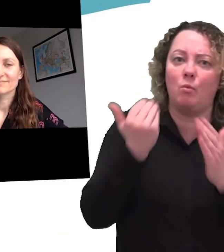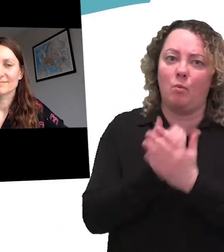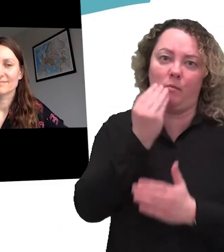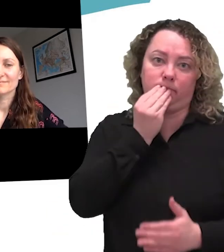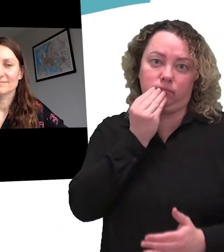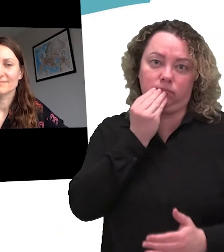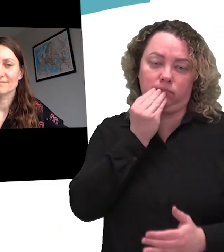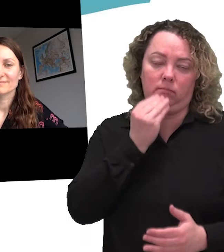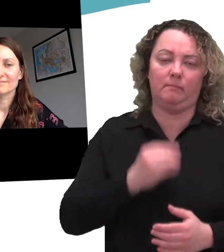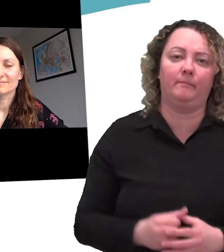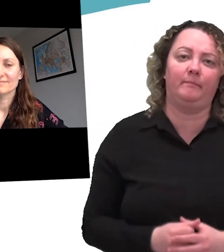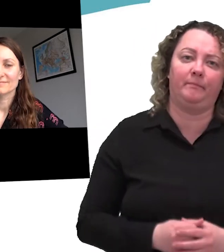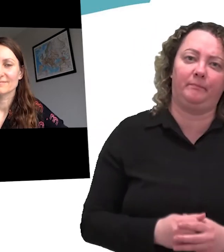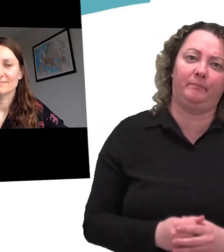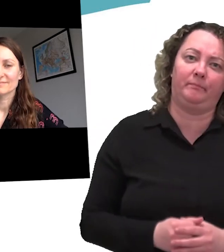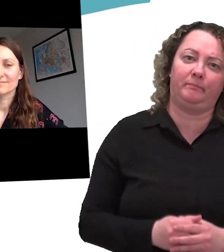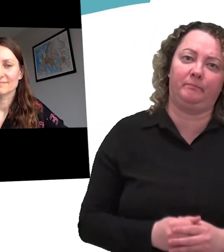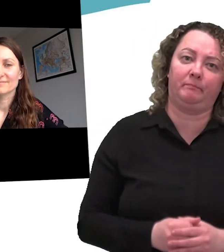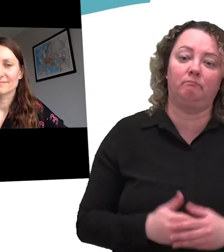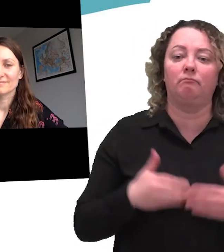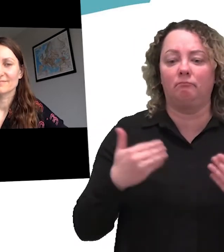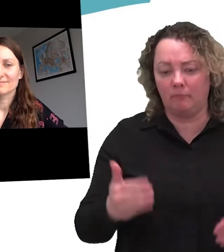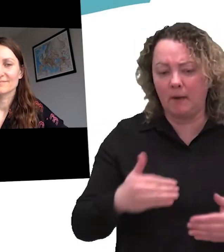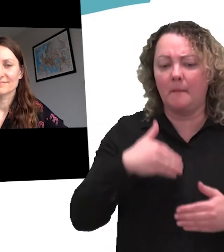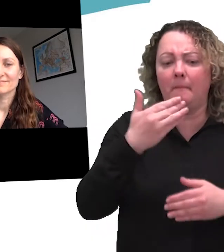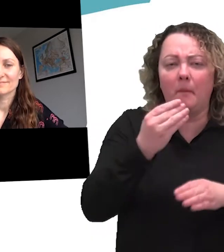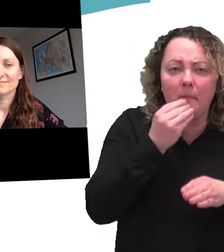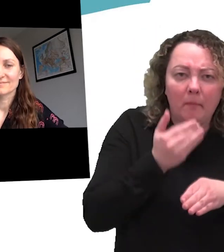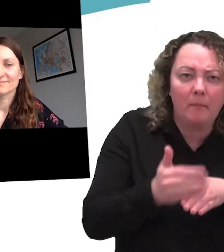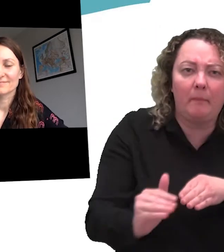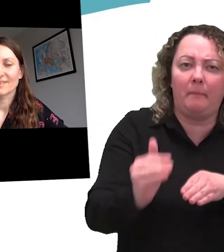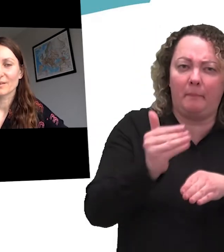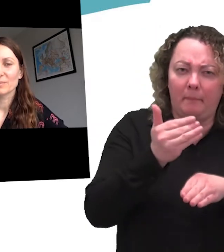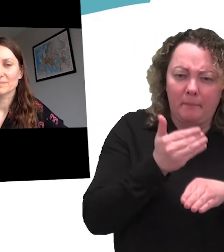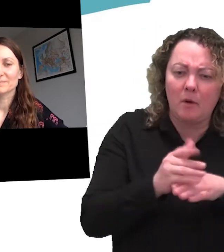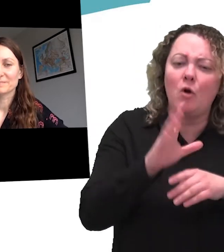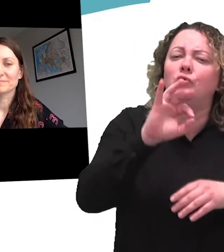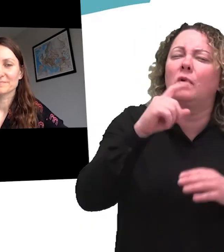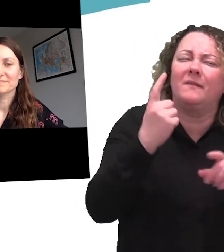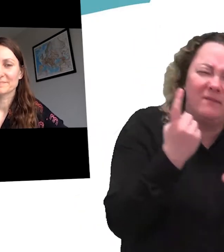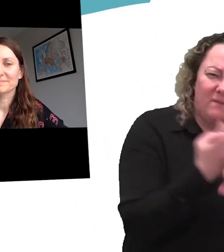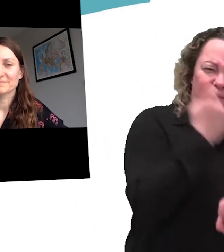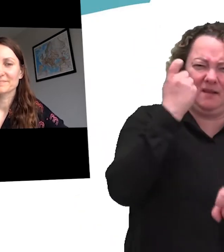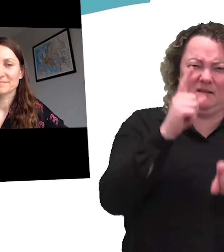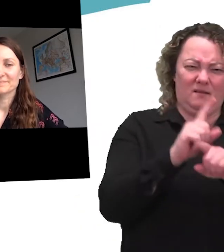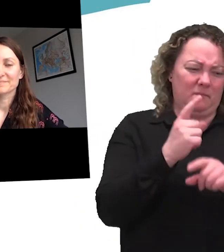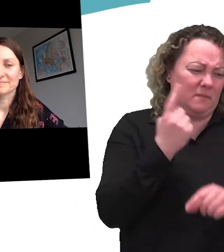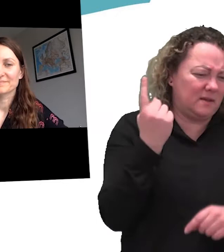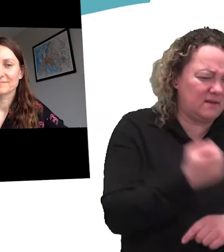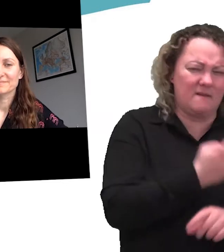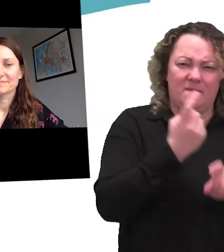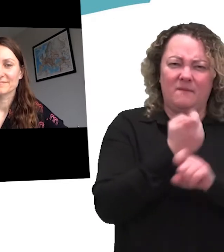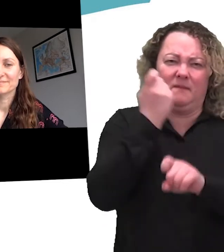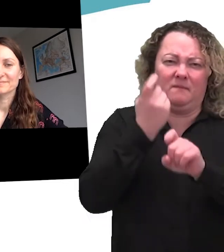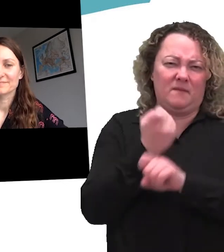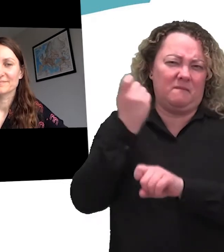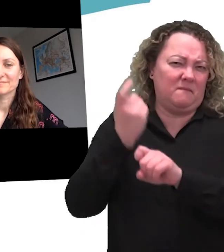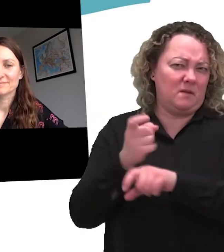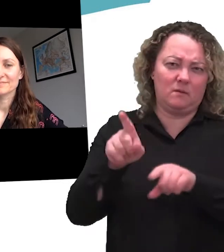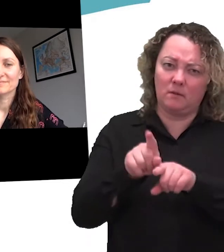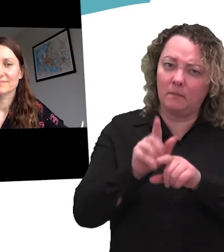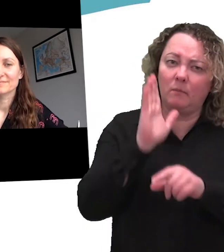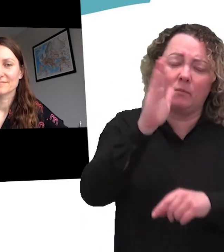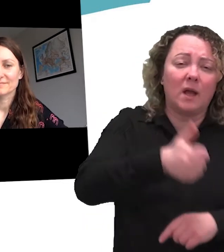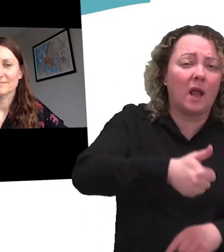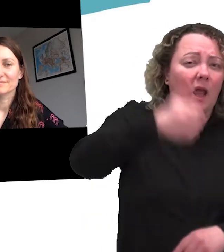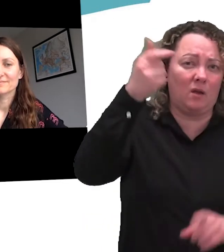Tada po truputėlį vėl, na, kad ir vieną kartą, tai vis tiek bus geriau, negu vėl tas pats. Arba jeigu mes kalbam apie